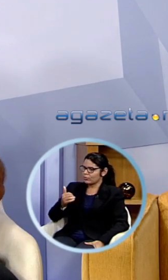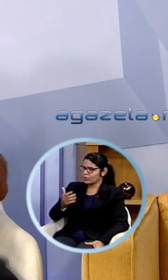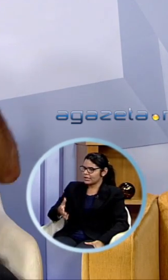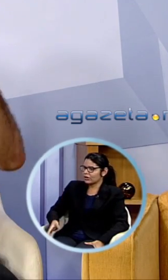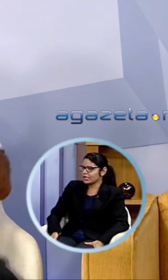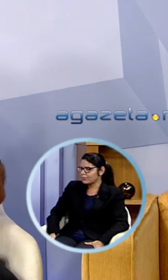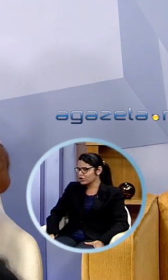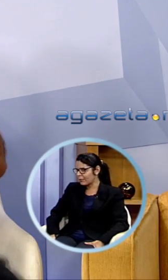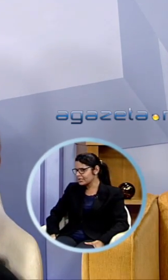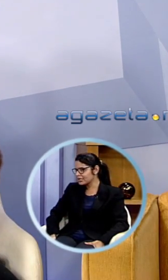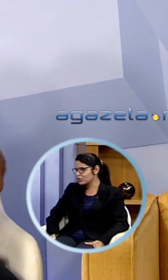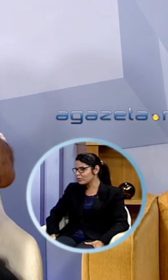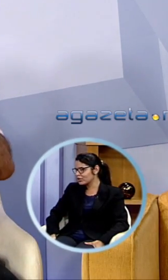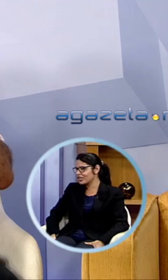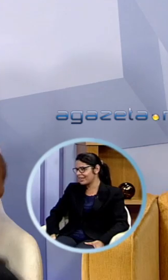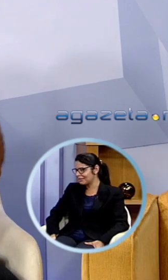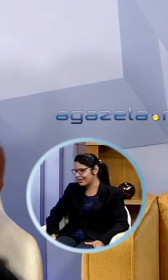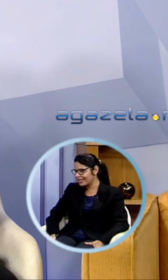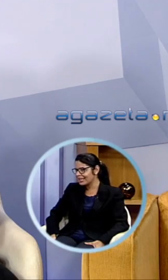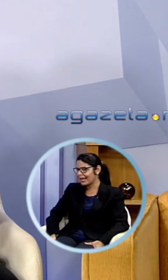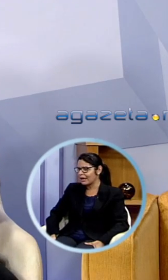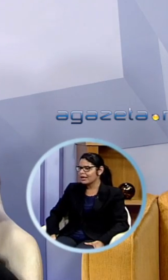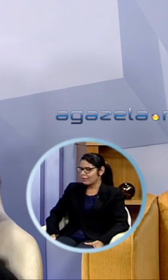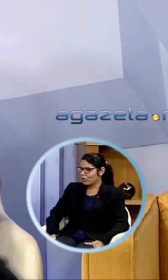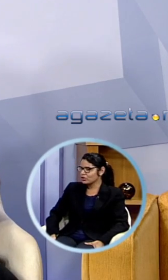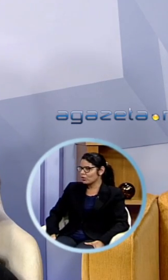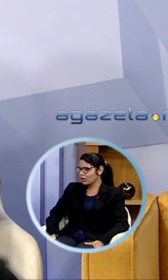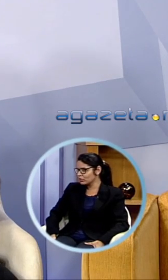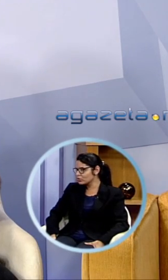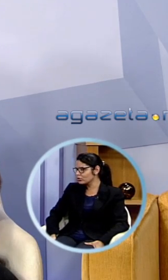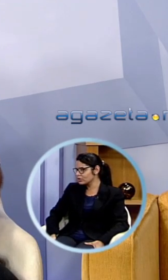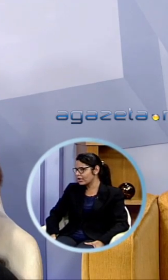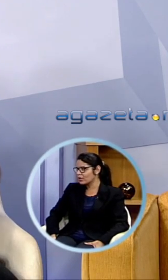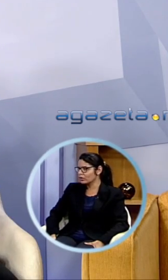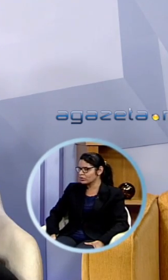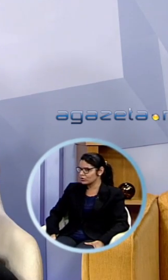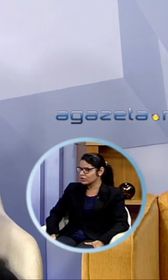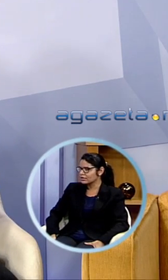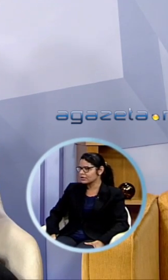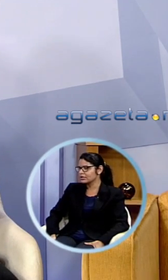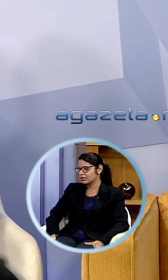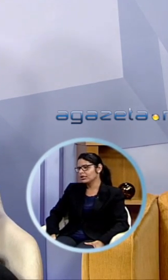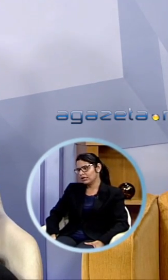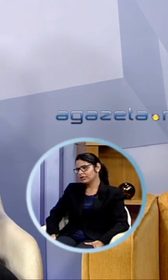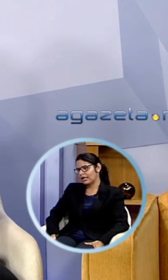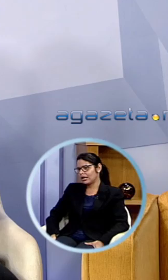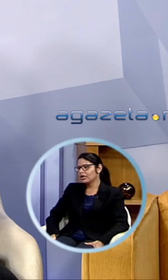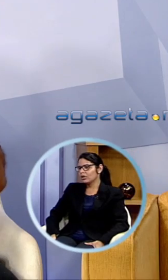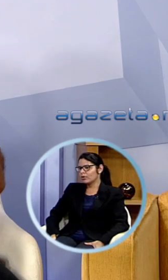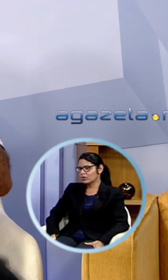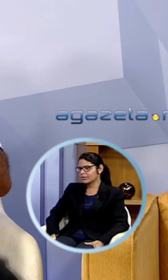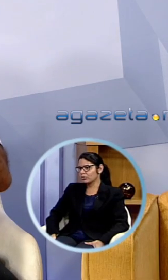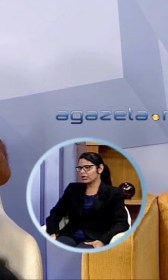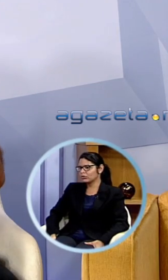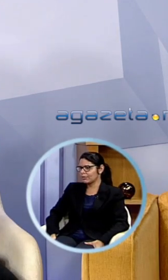passar isso pros internautas que eles podem estar pesquisando isso no IBGE também que lá mostra quantos surdos tem quantos estudantes sim tá